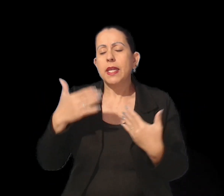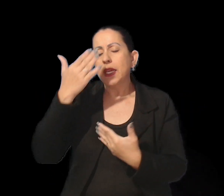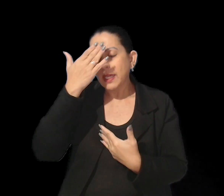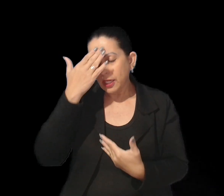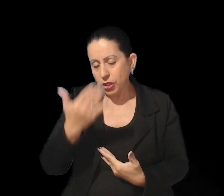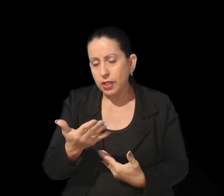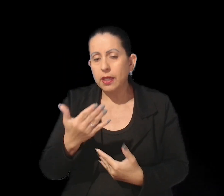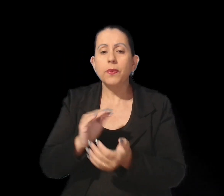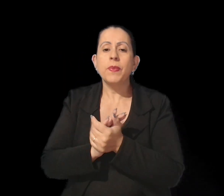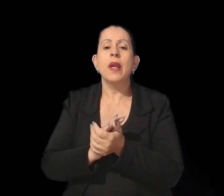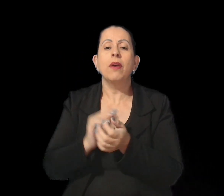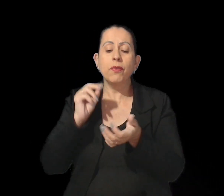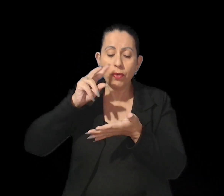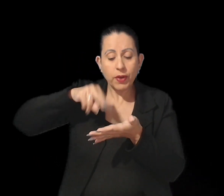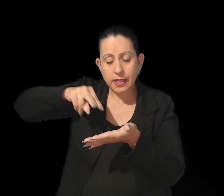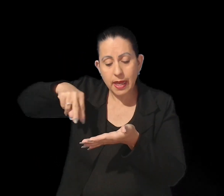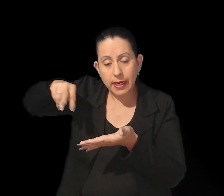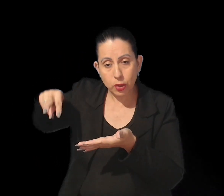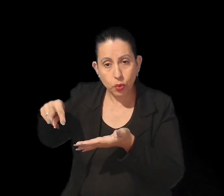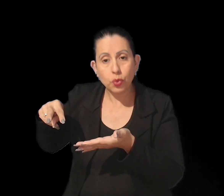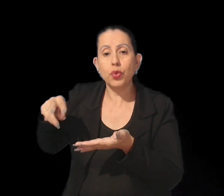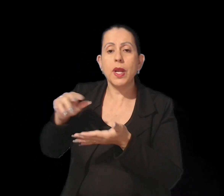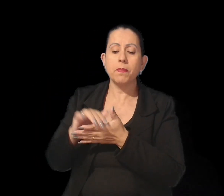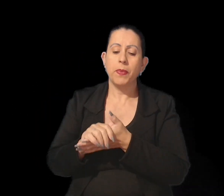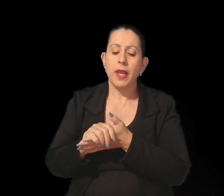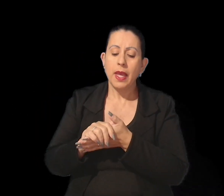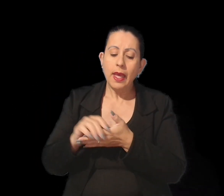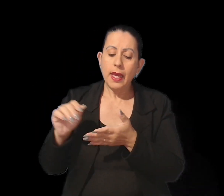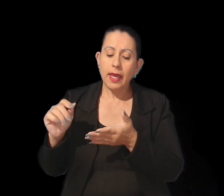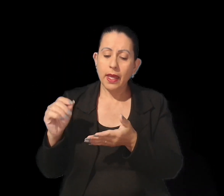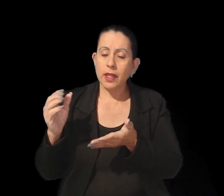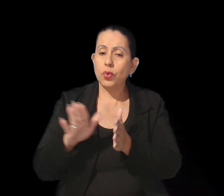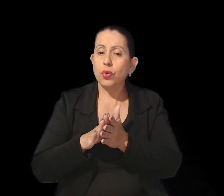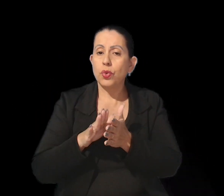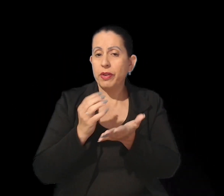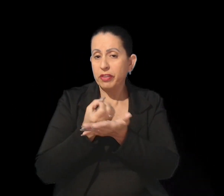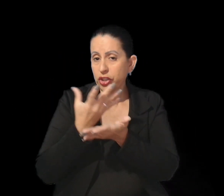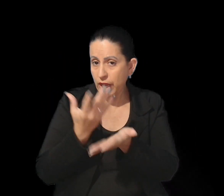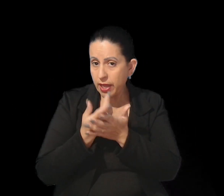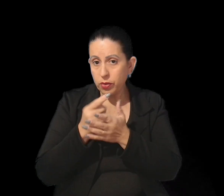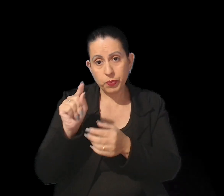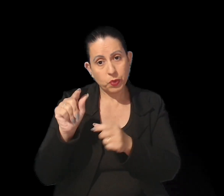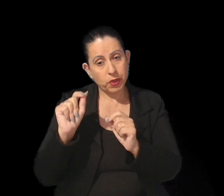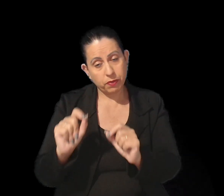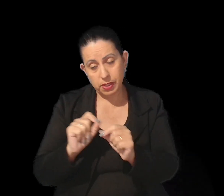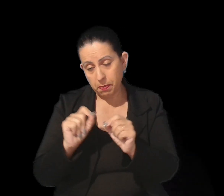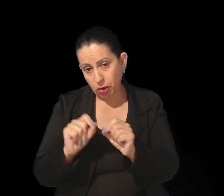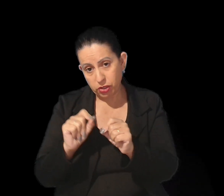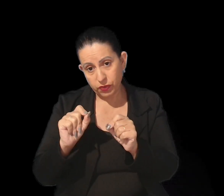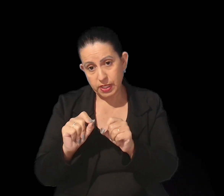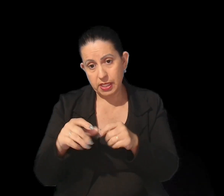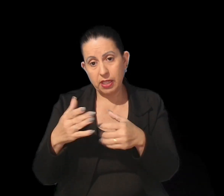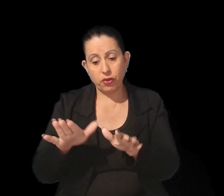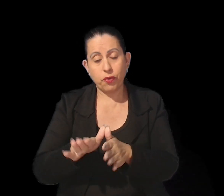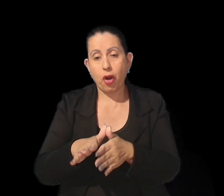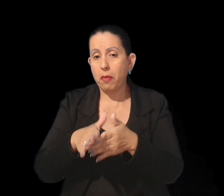e gratidão, vou fazer a leitura do Evangelho, o que você pode fazer de